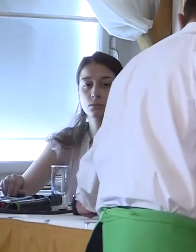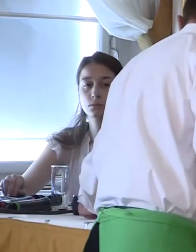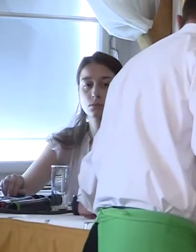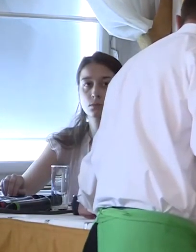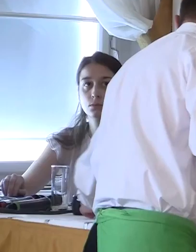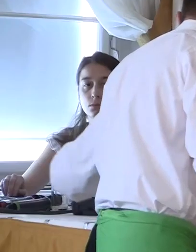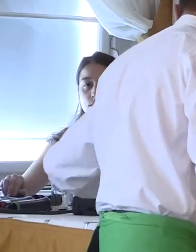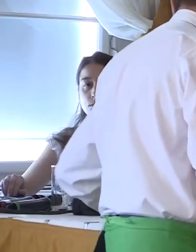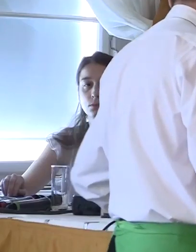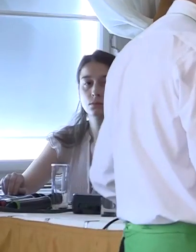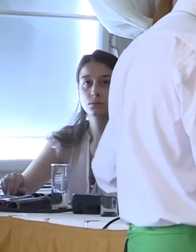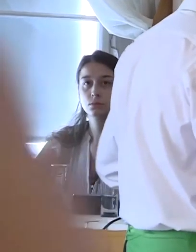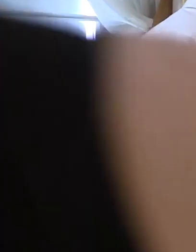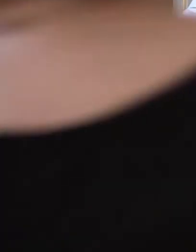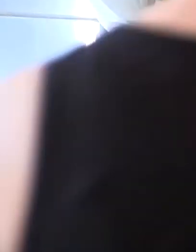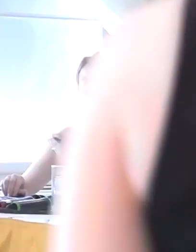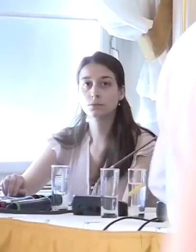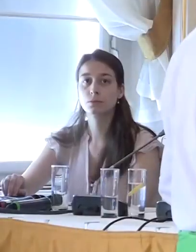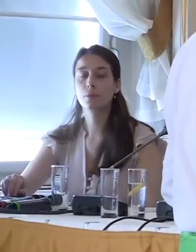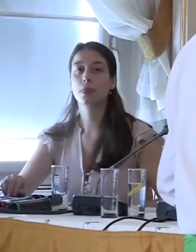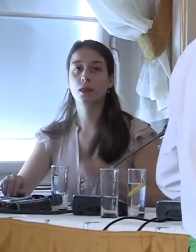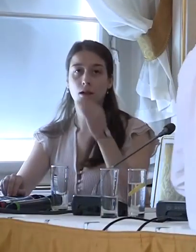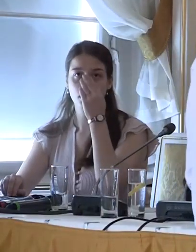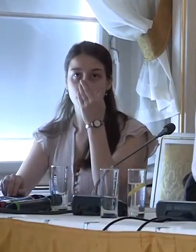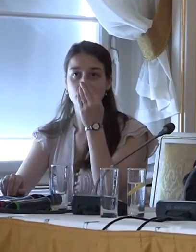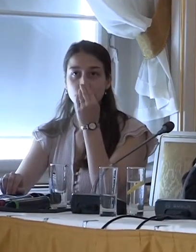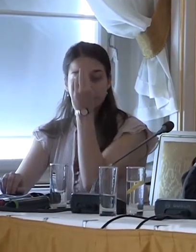dětí navíc v tom druhém, třetím stupni. Jenom u těch